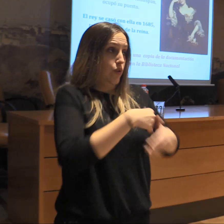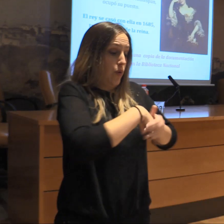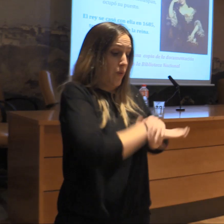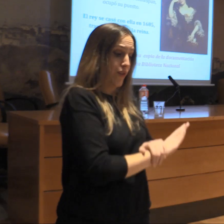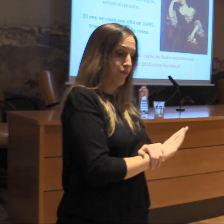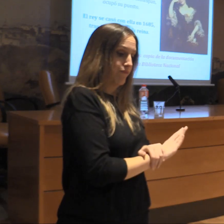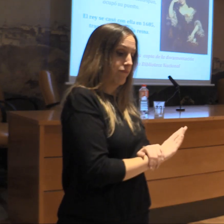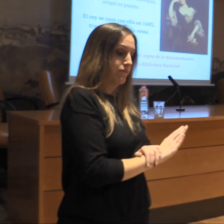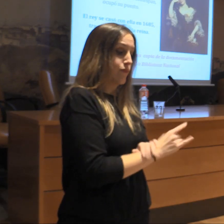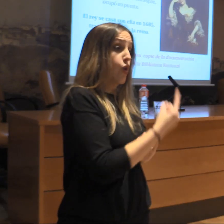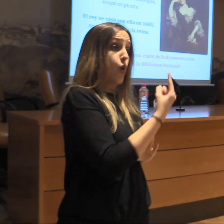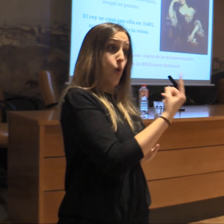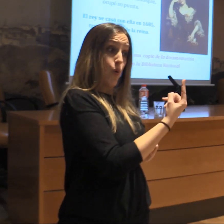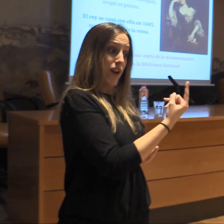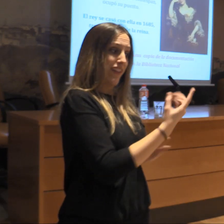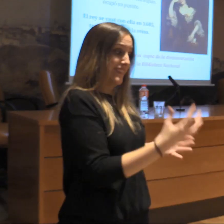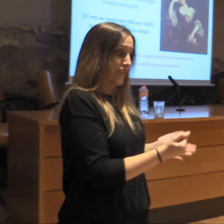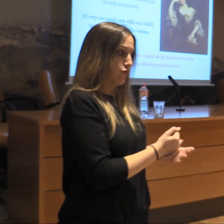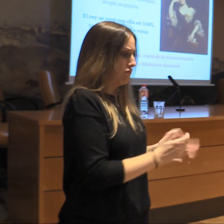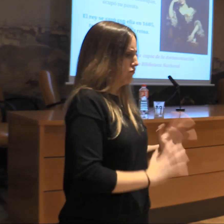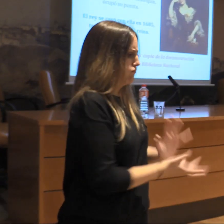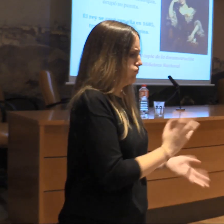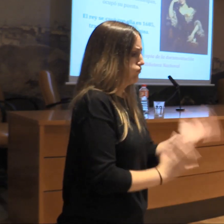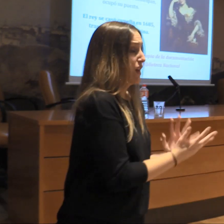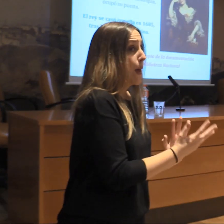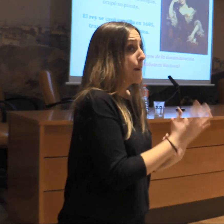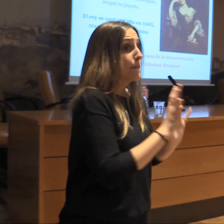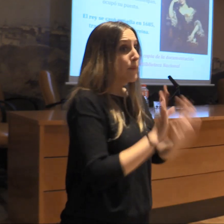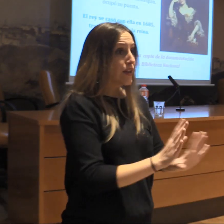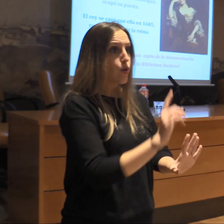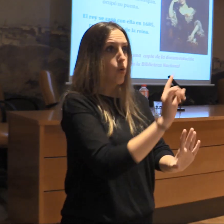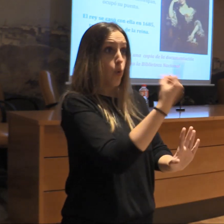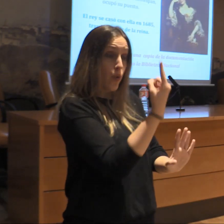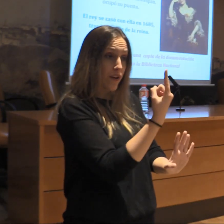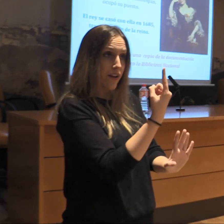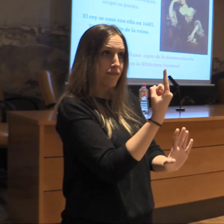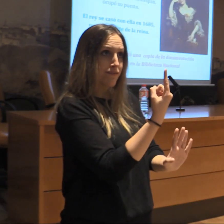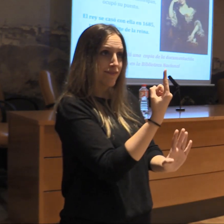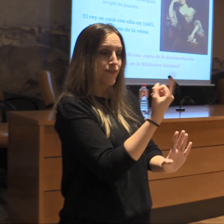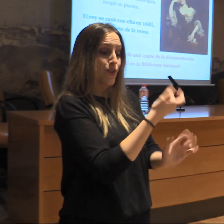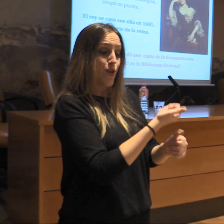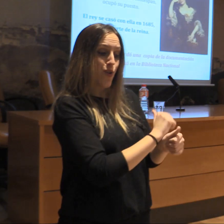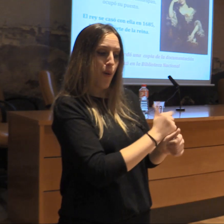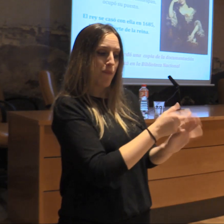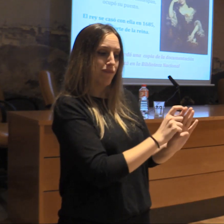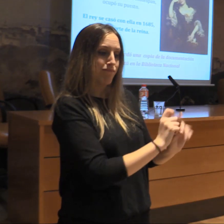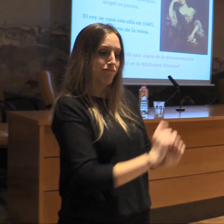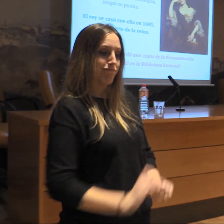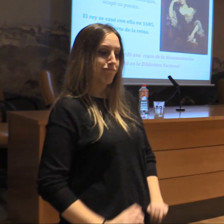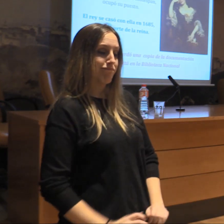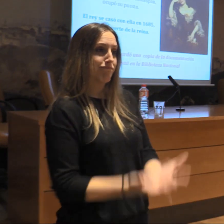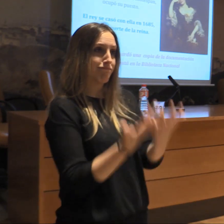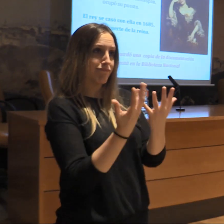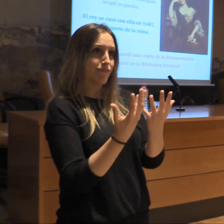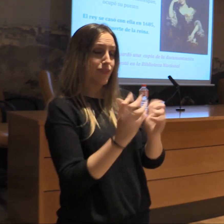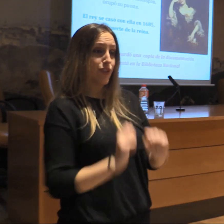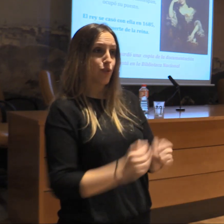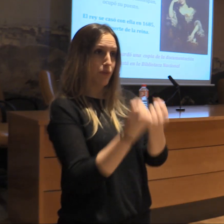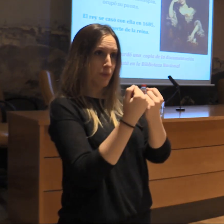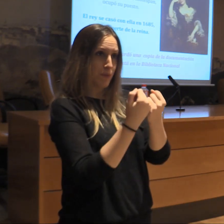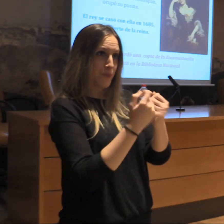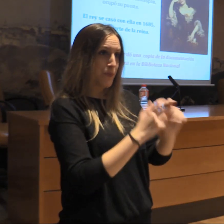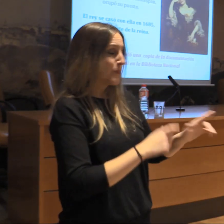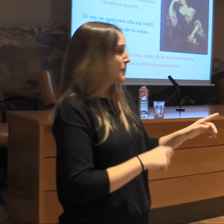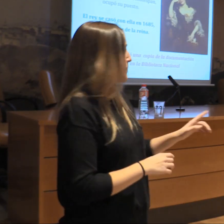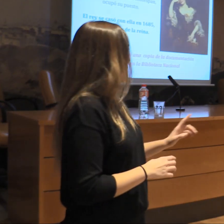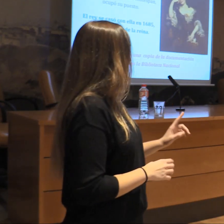ellas sobrevivió a todas las quemas, la quema de los documentos oficiales, la quema de todos los documentos que estaban en casa de Lagueny cuando este murió,